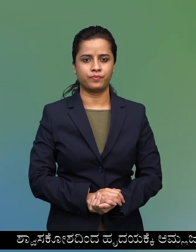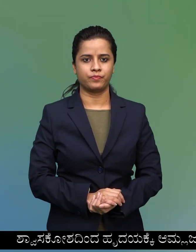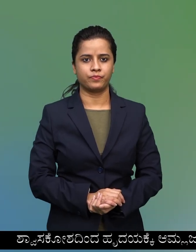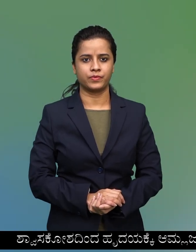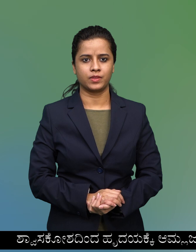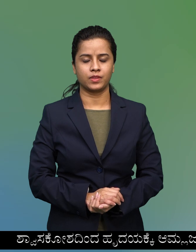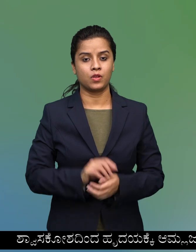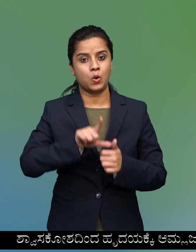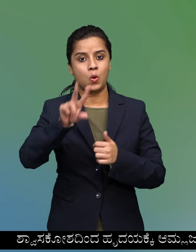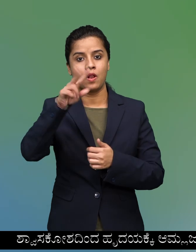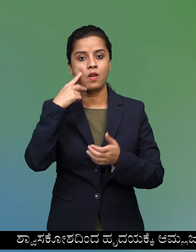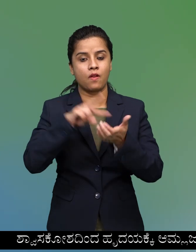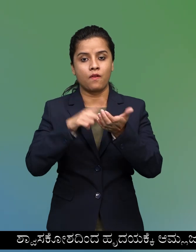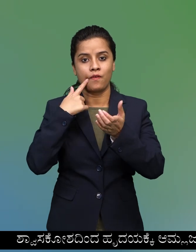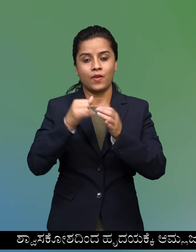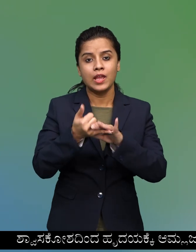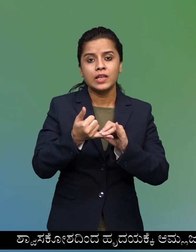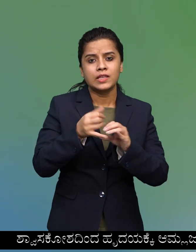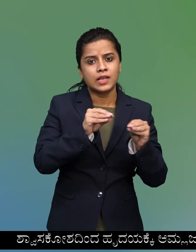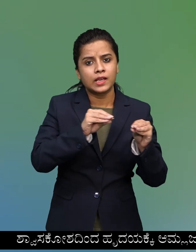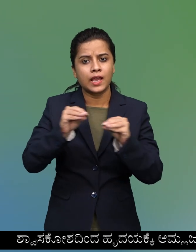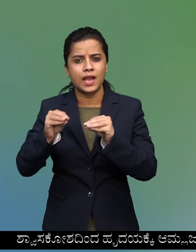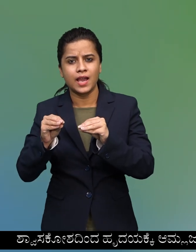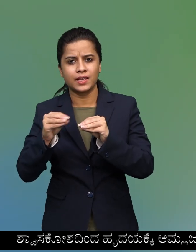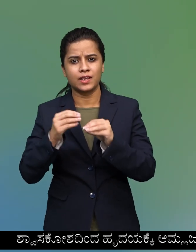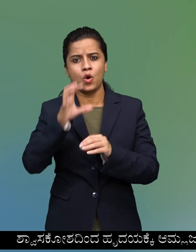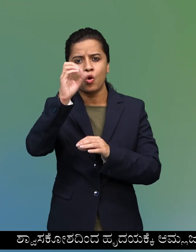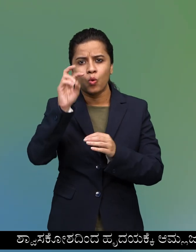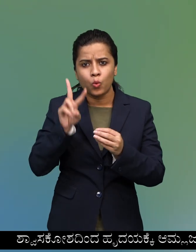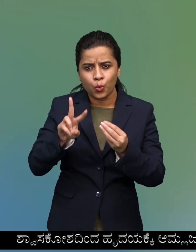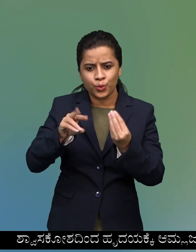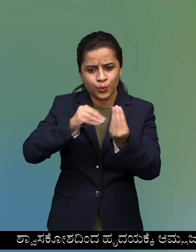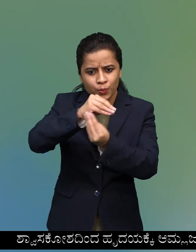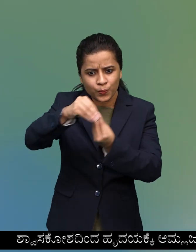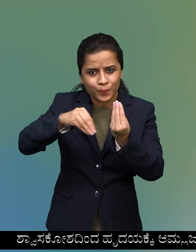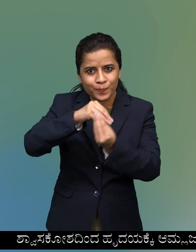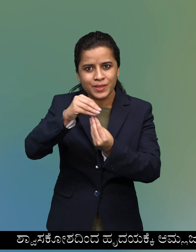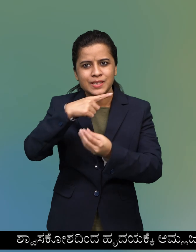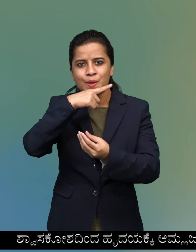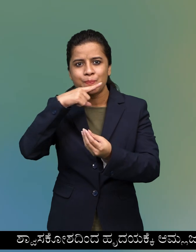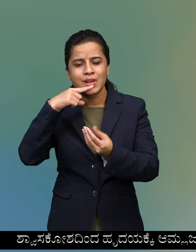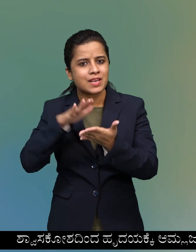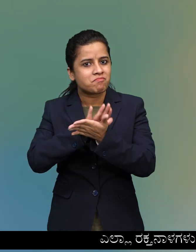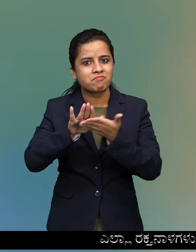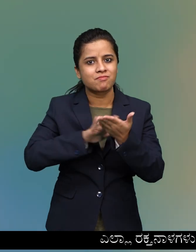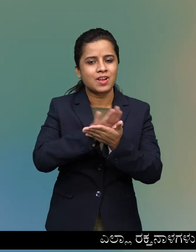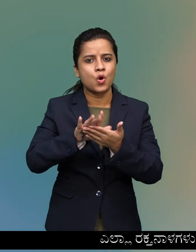ಶ್ವಾಸಕೋಶದಿಂದ ಹೃದಯಕ್ಕೆ ಆಮ್ಲಜನಕಯುಕ್ತ ರಕ್ತವನ್ನು ಸಾಗಿಸುವ ಪಲ್ಮನರಿ ಸಿರೆ ಹೊರತುಪಡಿಸಿ ಎಲ್ಲಾ